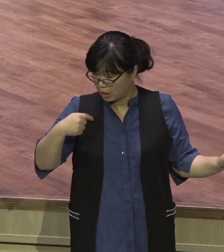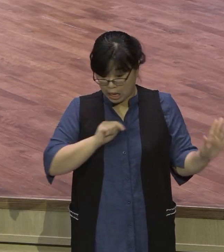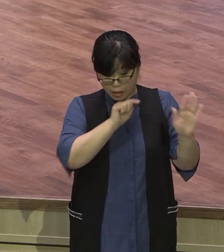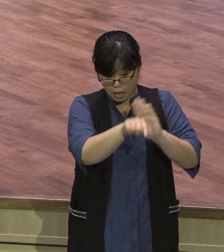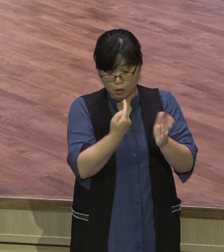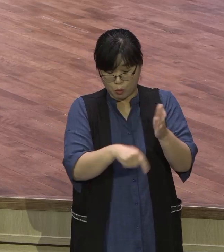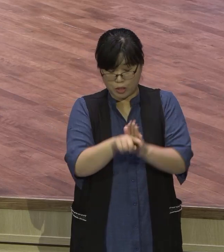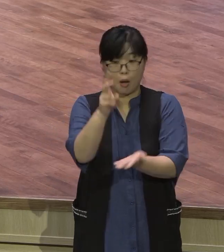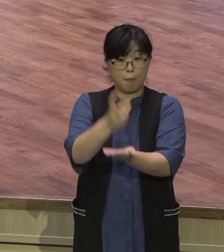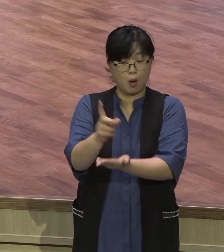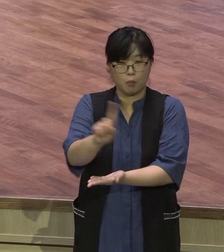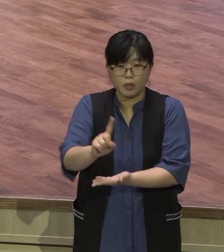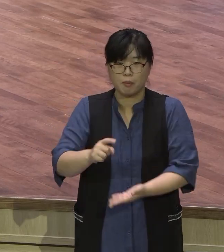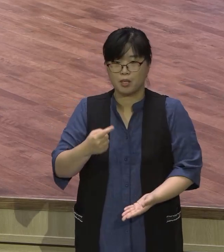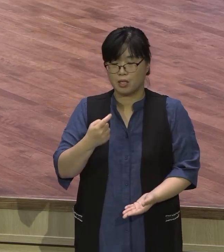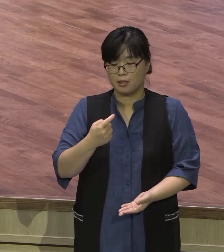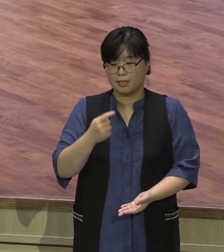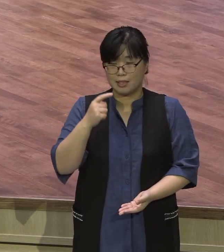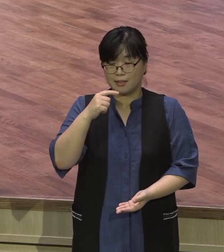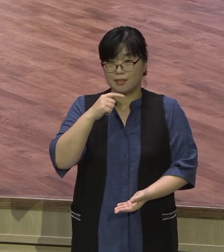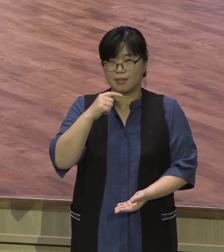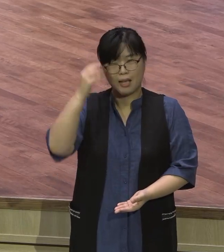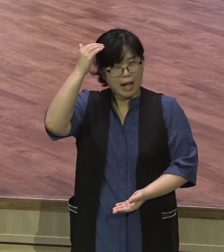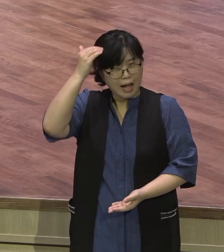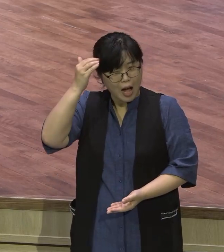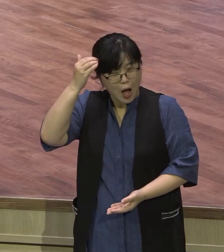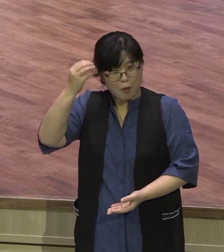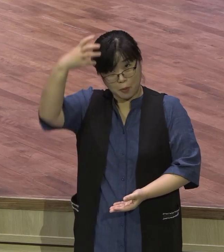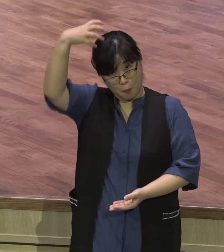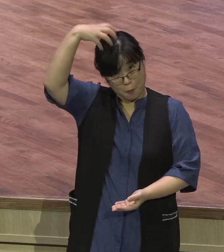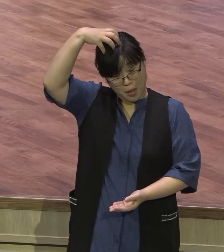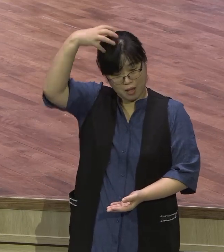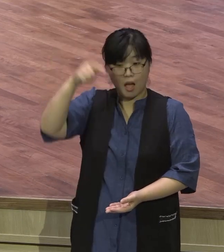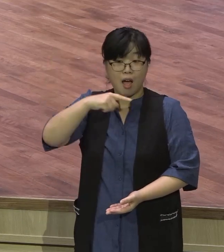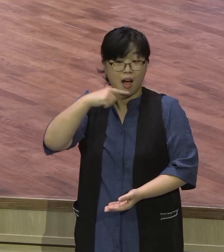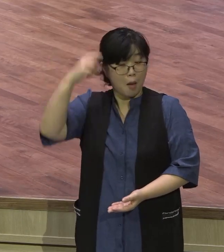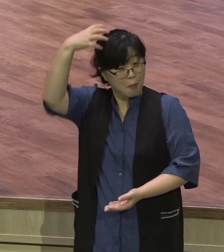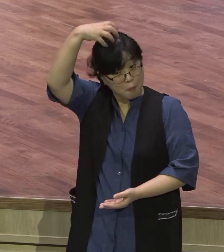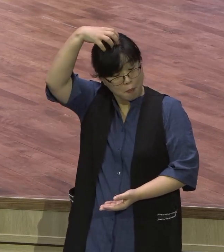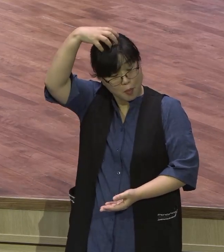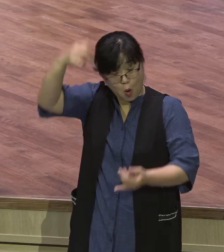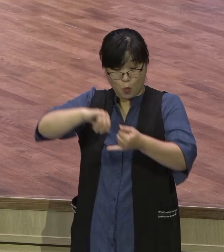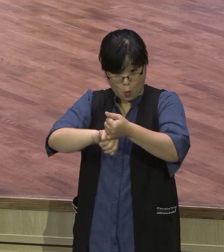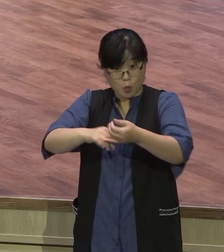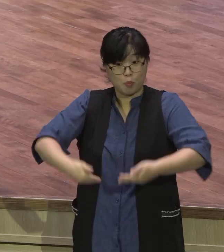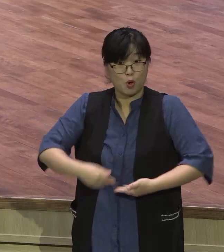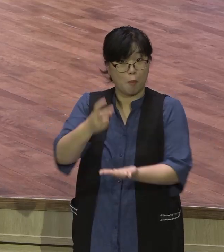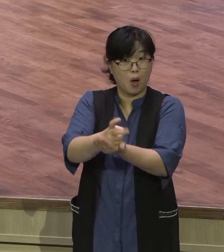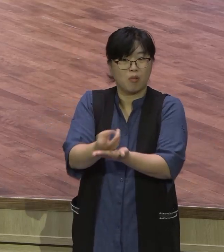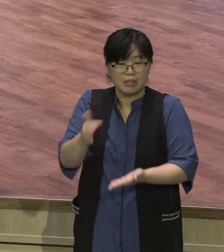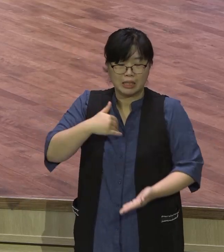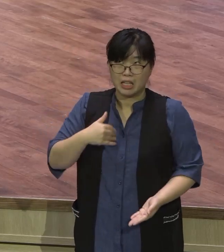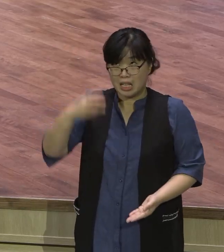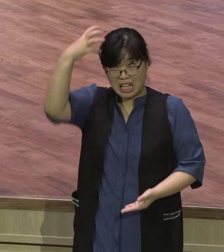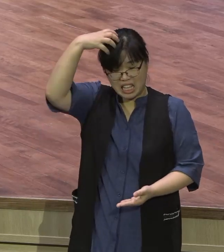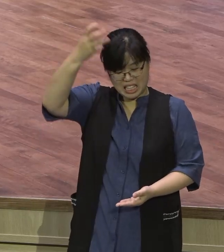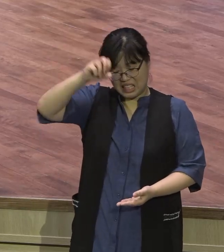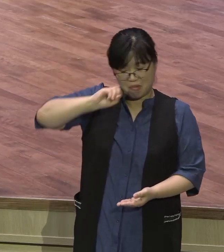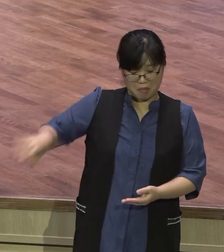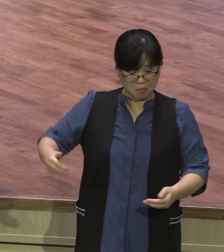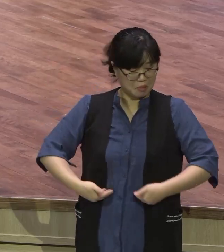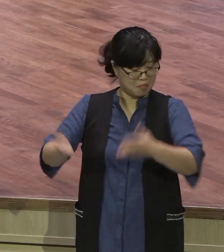전도사에 물었어요. 히브리말로 확 들기를 써놨기 때문에 이게 뭐입니까? 전부 다 군대가 있는 아들 뭐 뭐 있는 거 전부